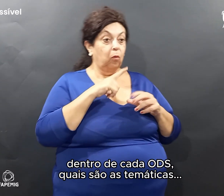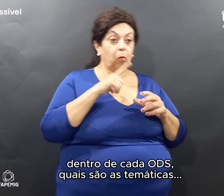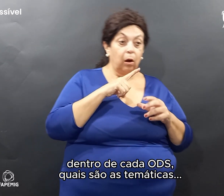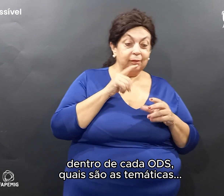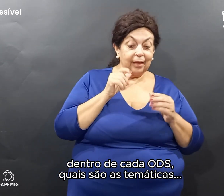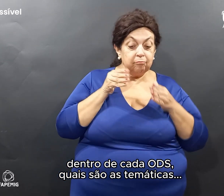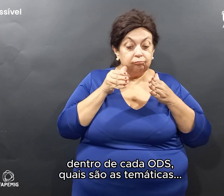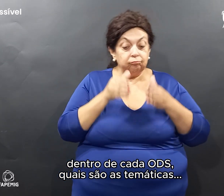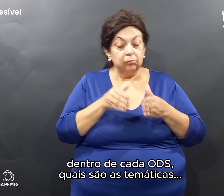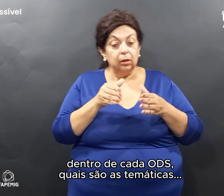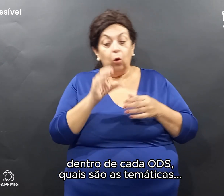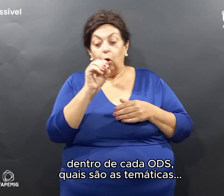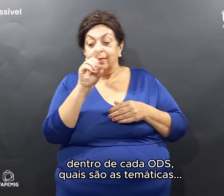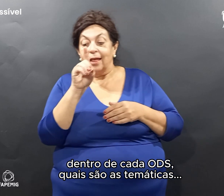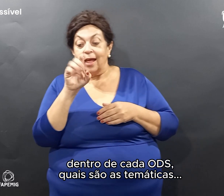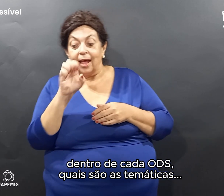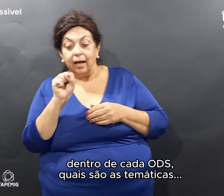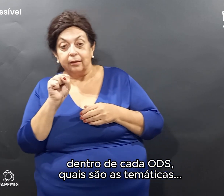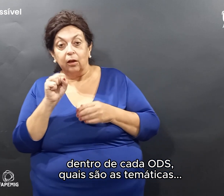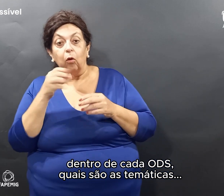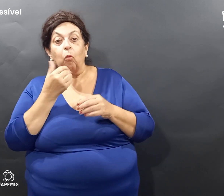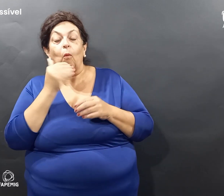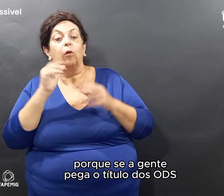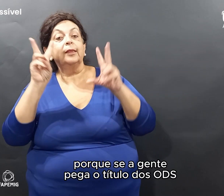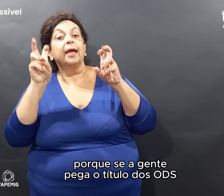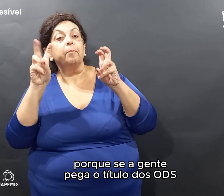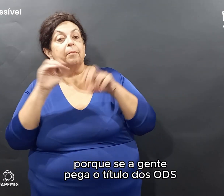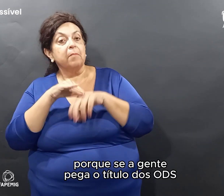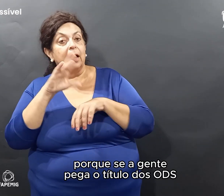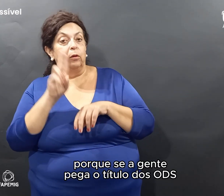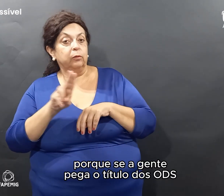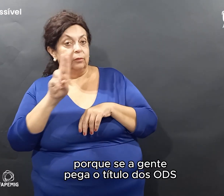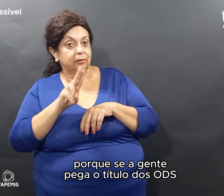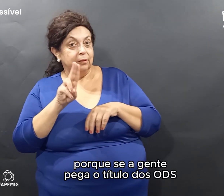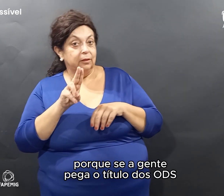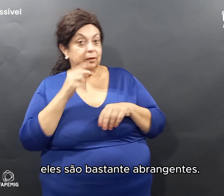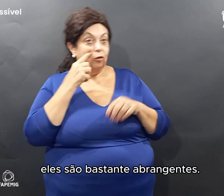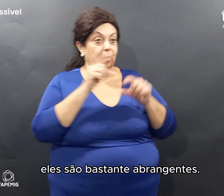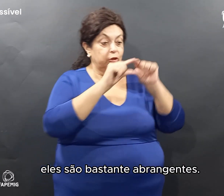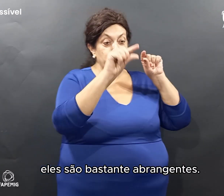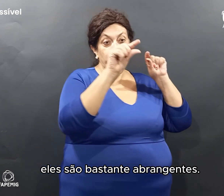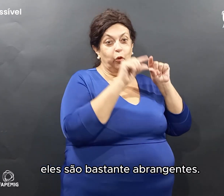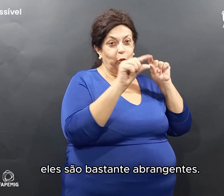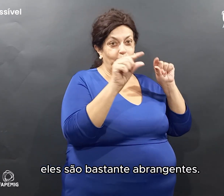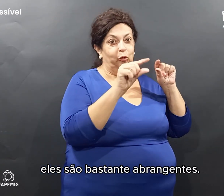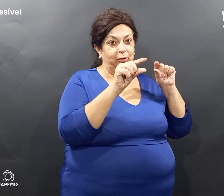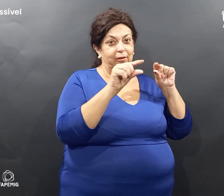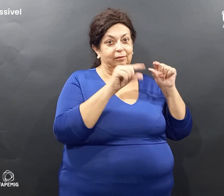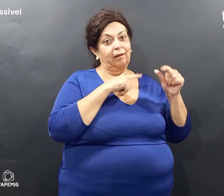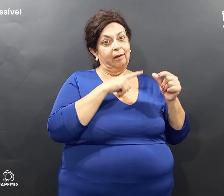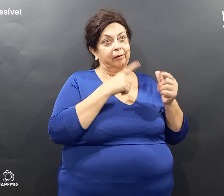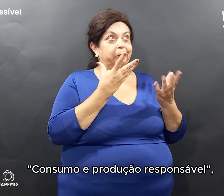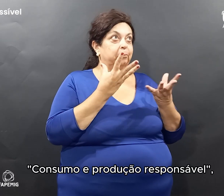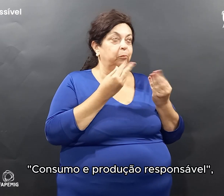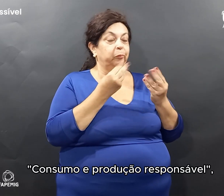dentro de cada ODS, quais são as temáticas, porque se a gente pega o título dos ODS, eles são bastante abrangentes, né? Consumo e